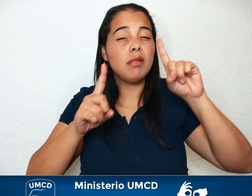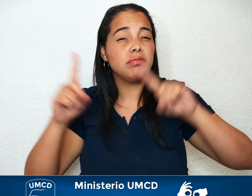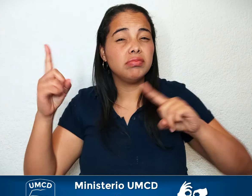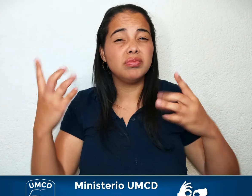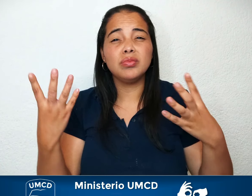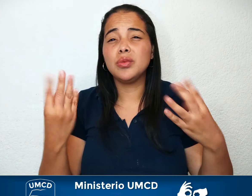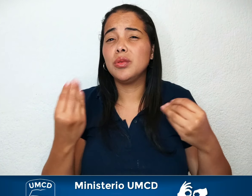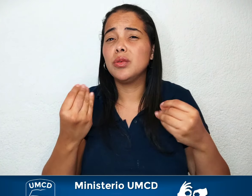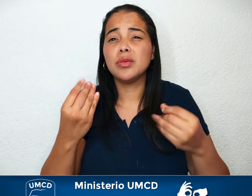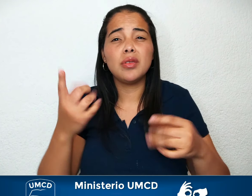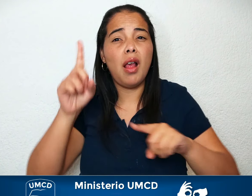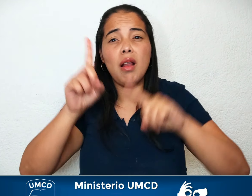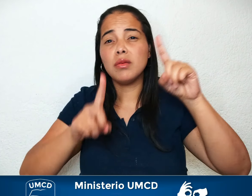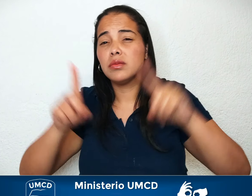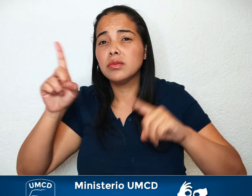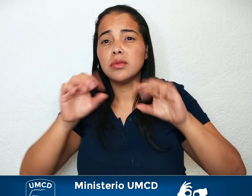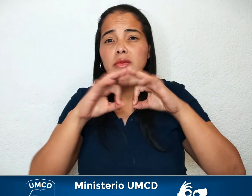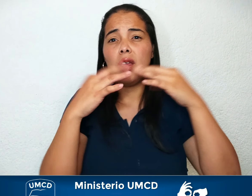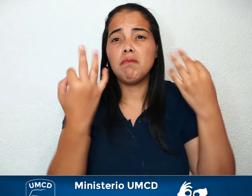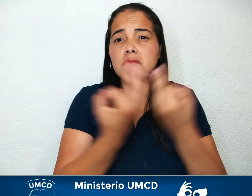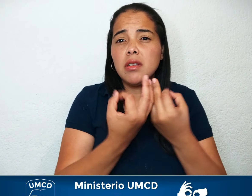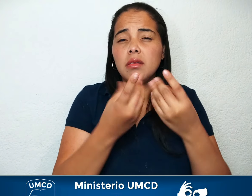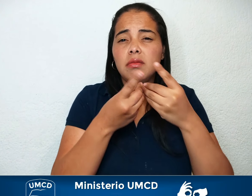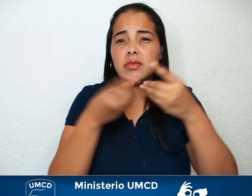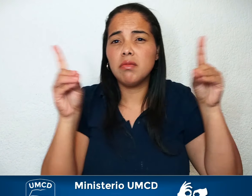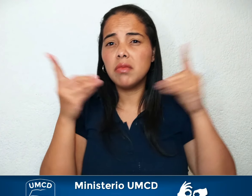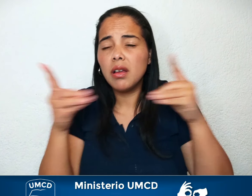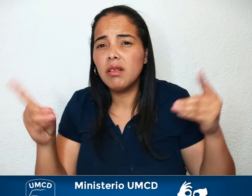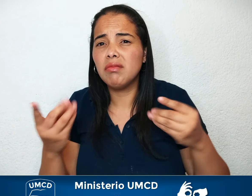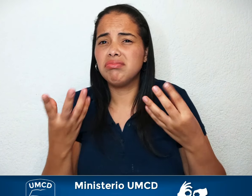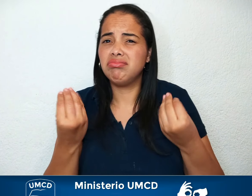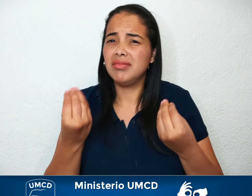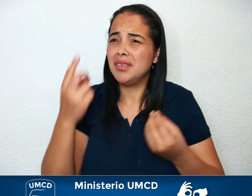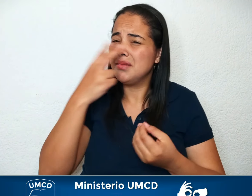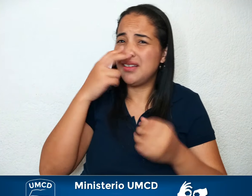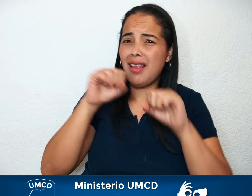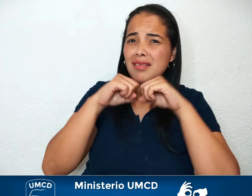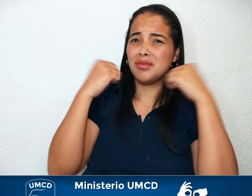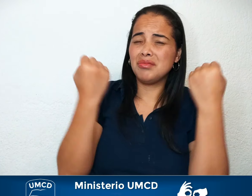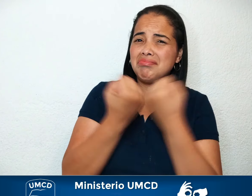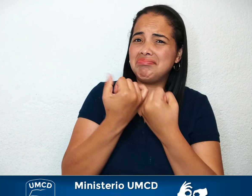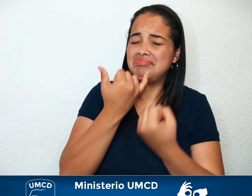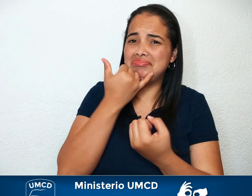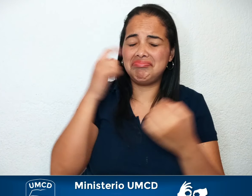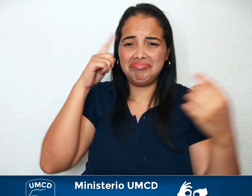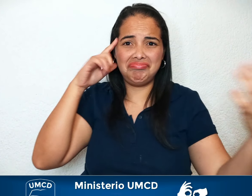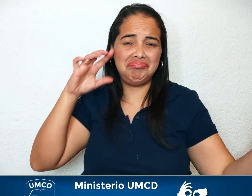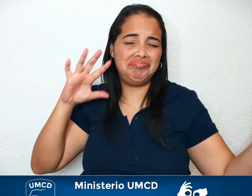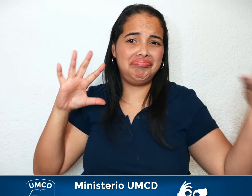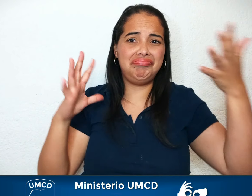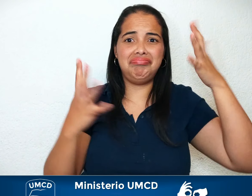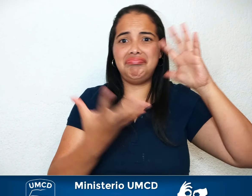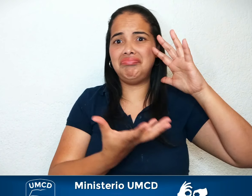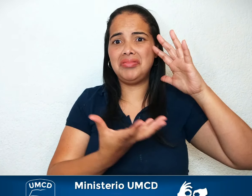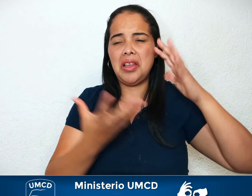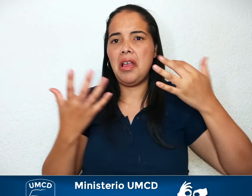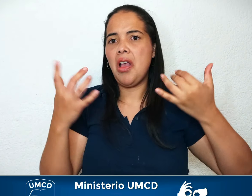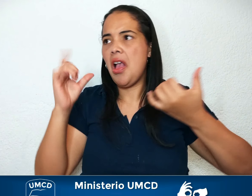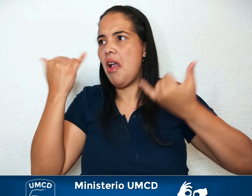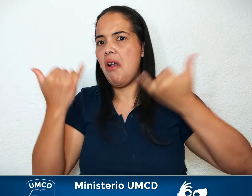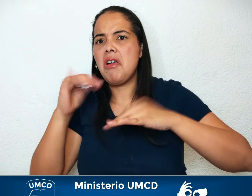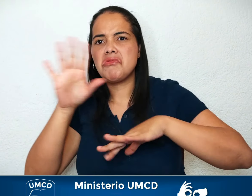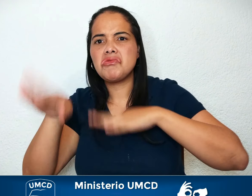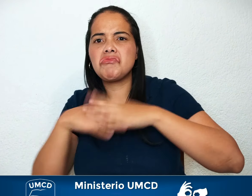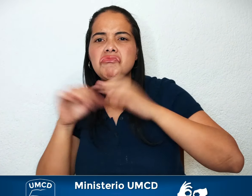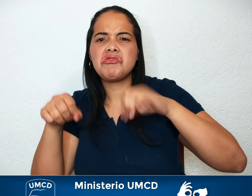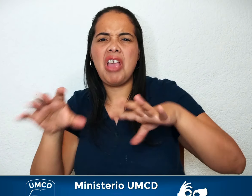sufriendo. Está destruyendo la vida moral de las familias, de la sociedad, introduciéndose en el